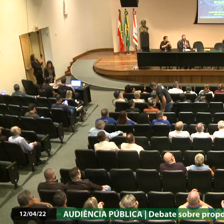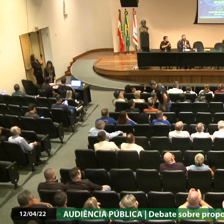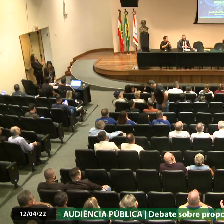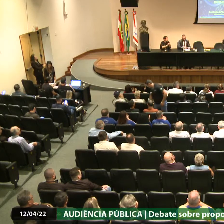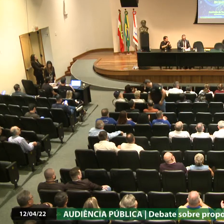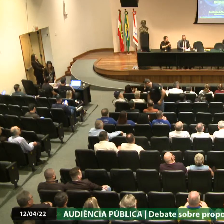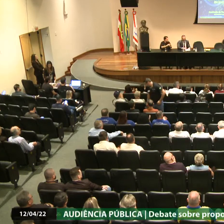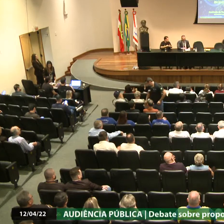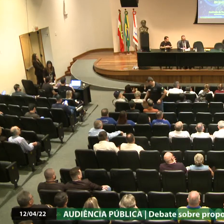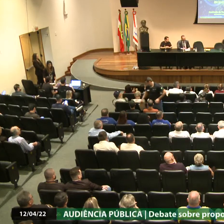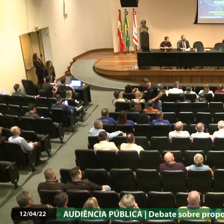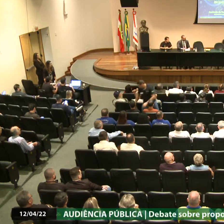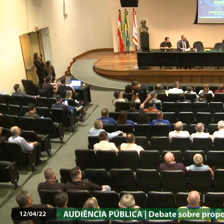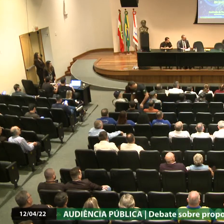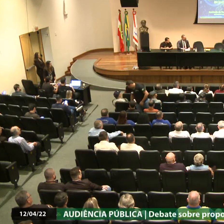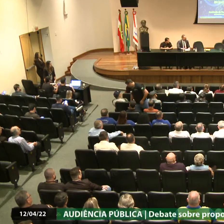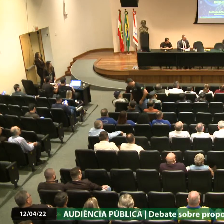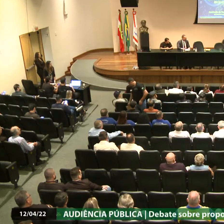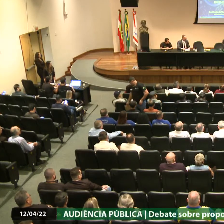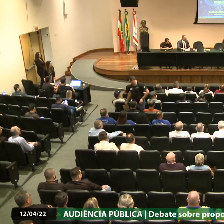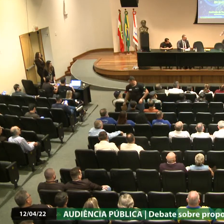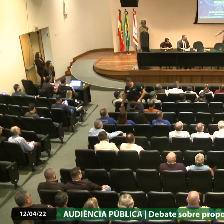E aí